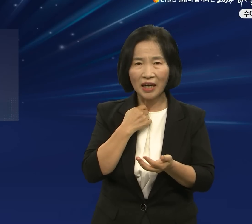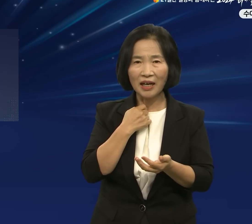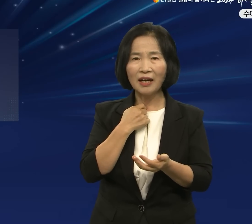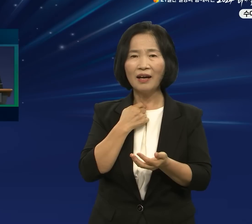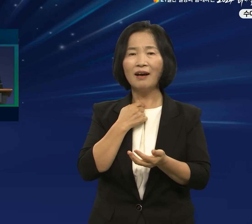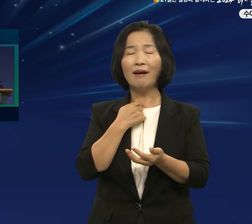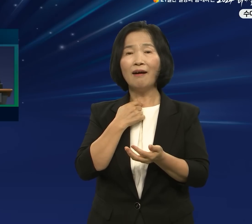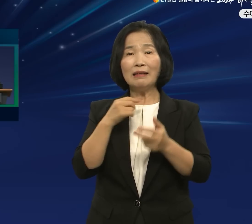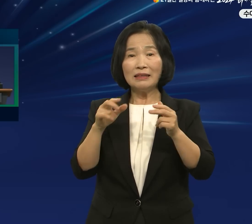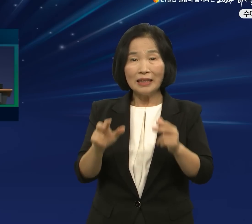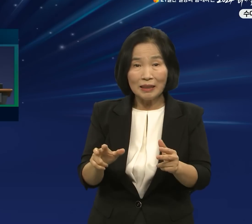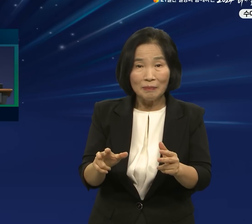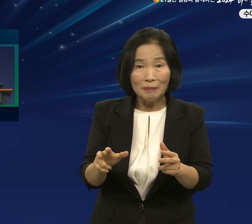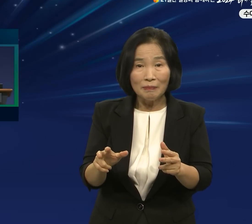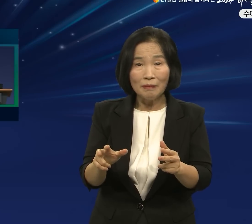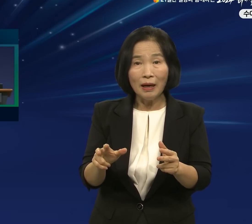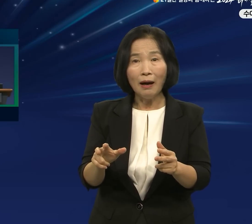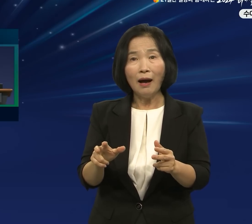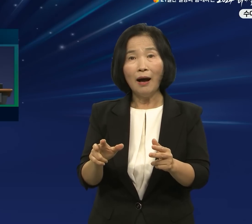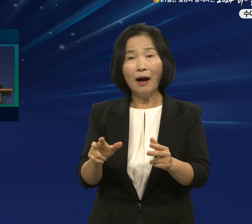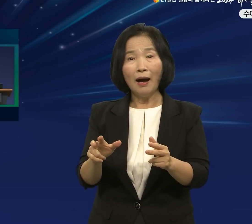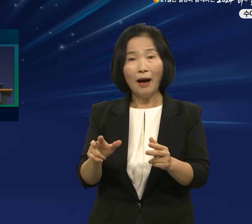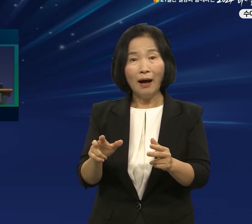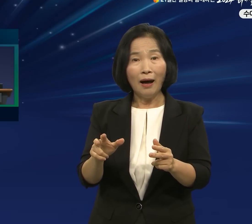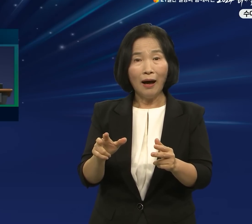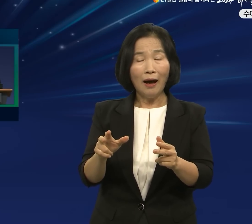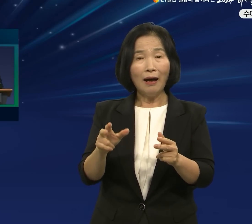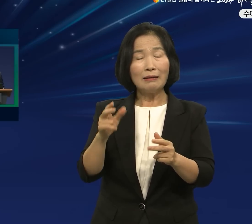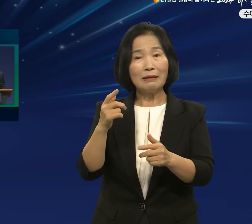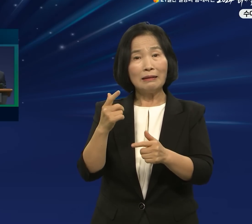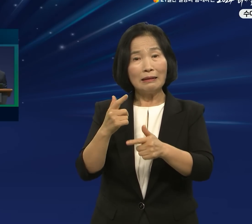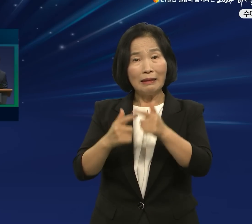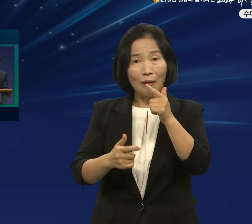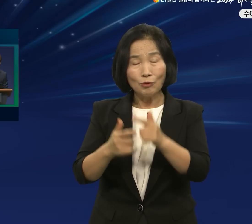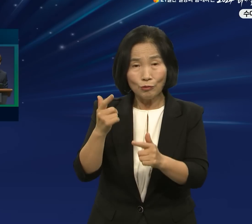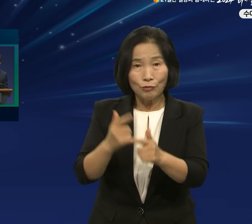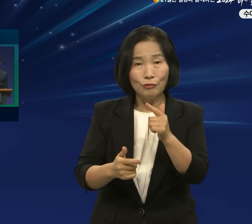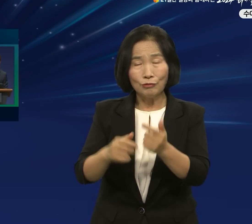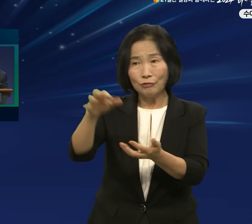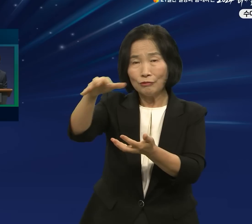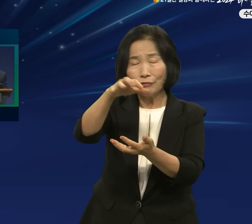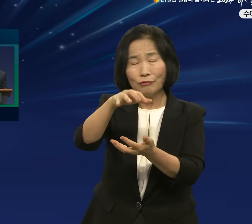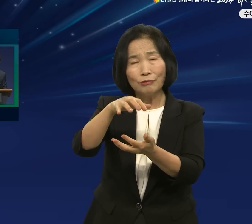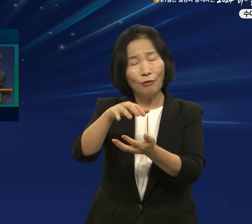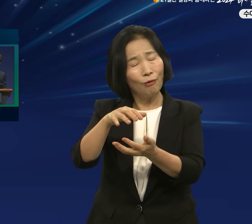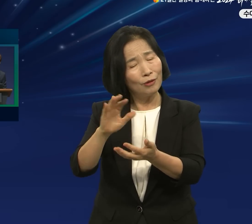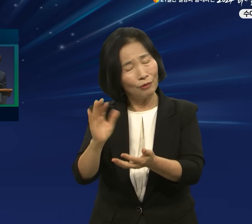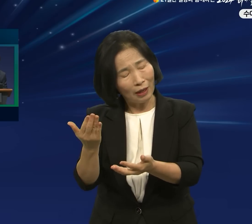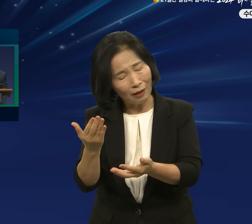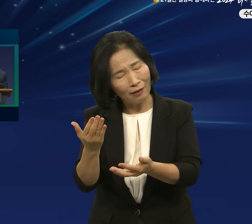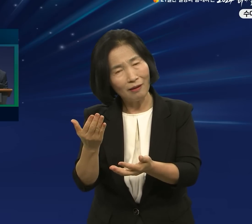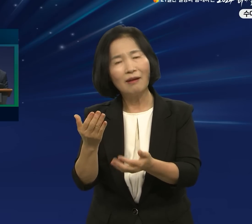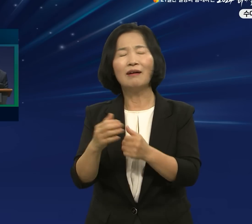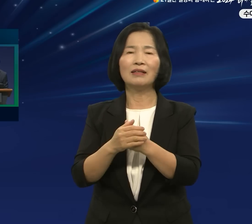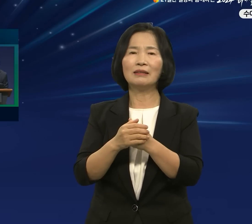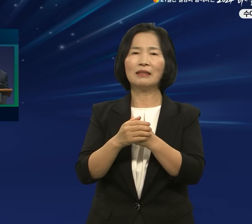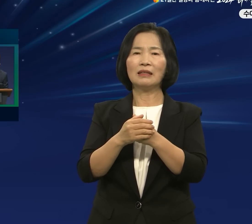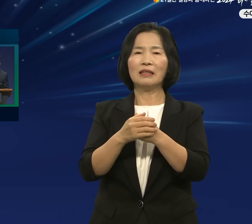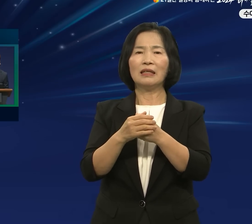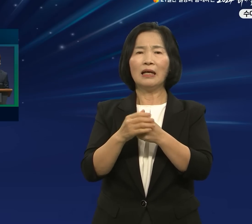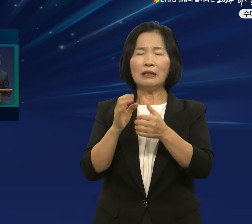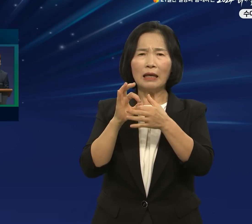정말 몰랐습니다. 그렇게 온 나무로 난방을 하고 메주콩을 삶았습니다. 3년째 되는